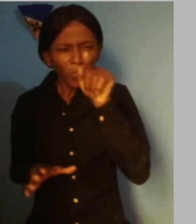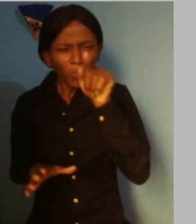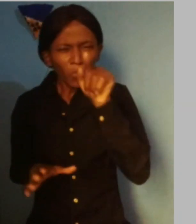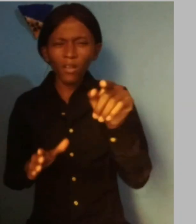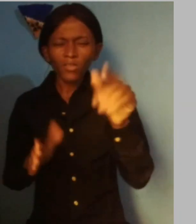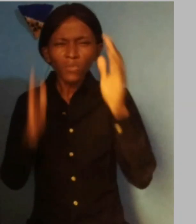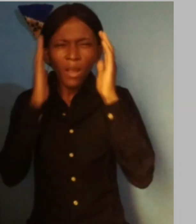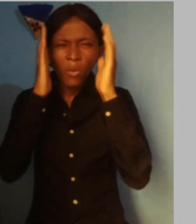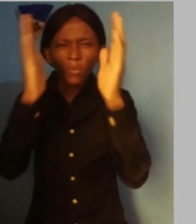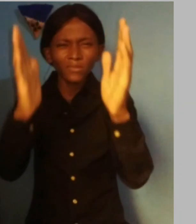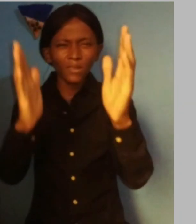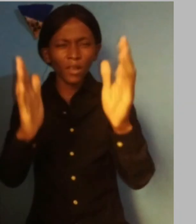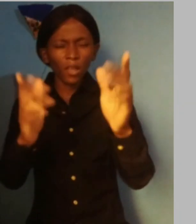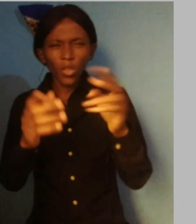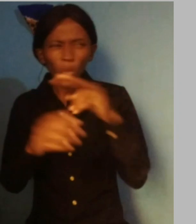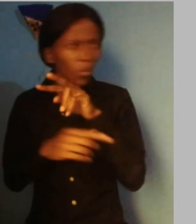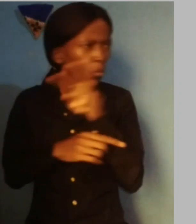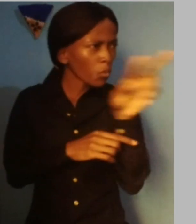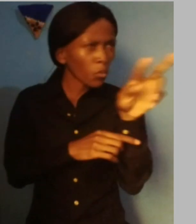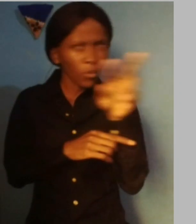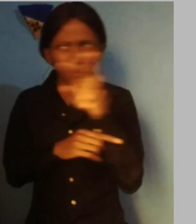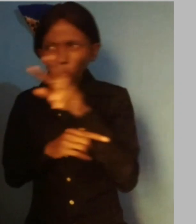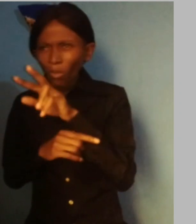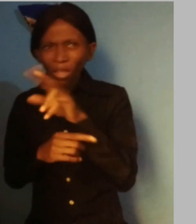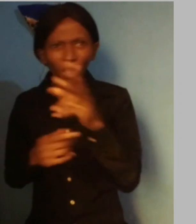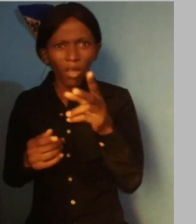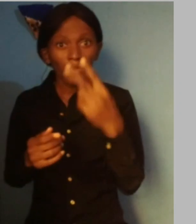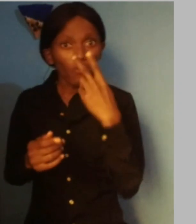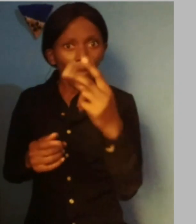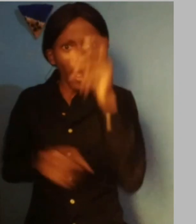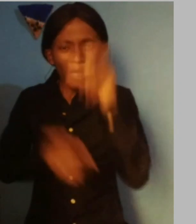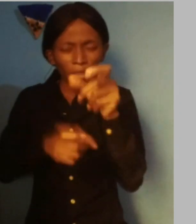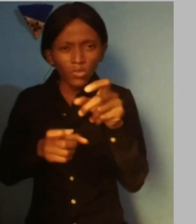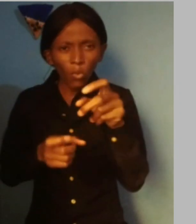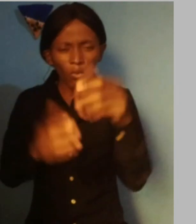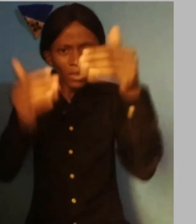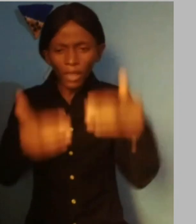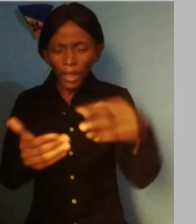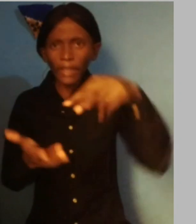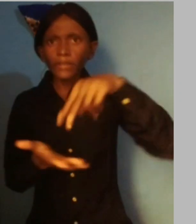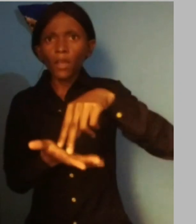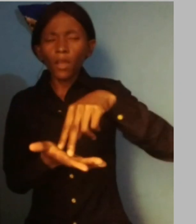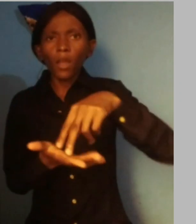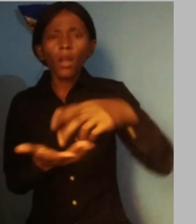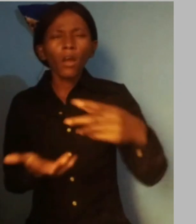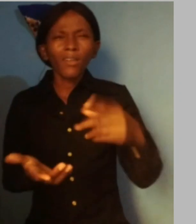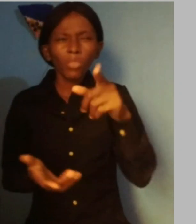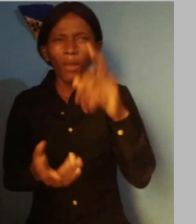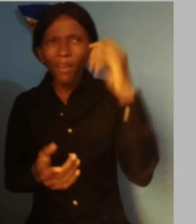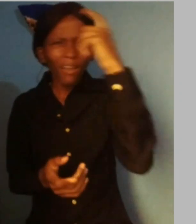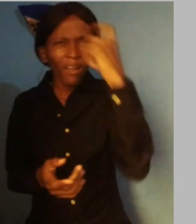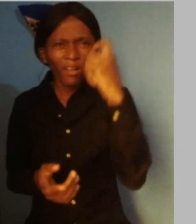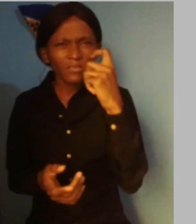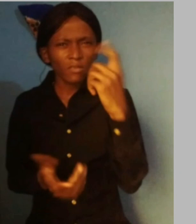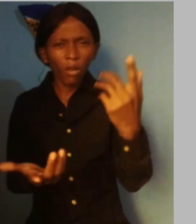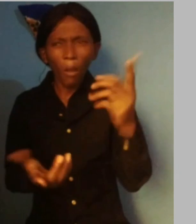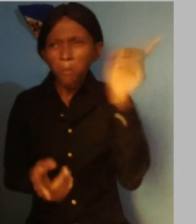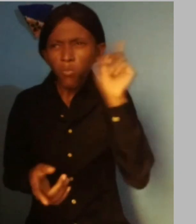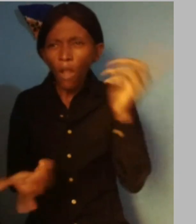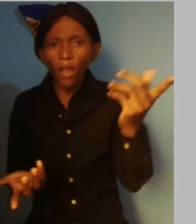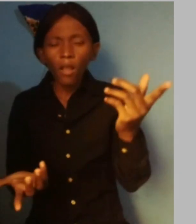demande-toi pourquoi tout le monde s'arrête soudainement. Si tu passes devant un poste de police, c'est